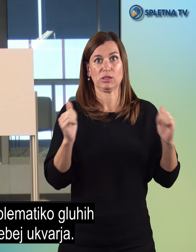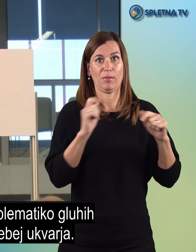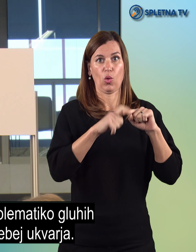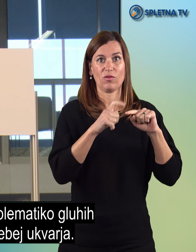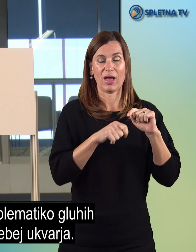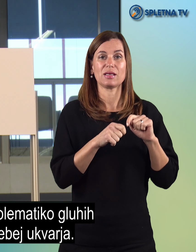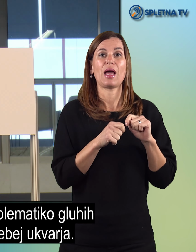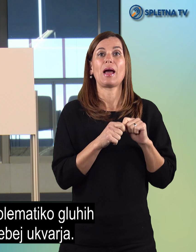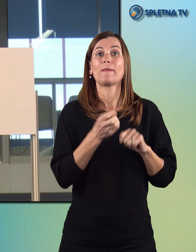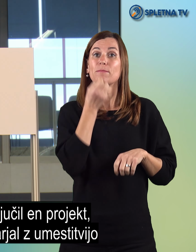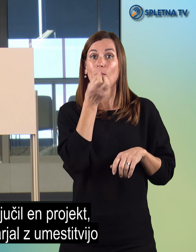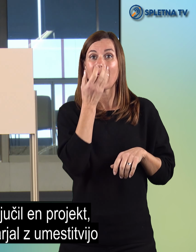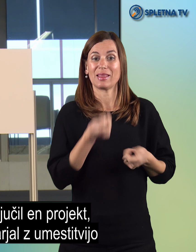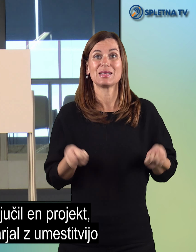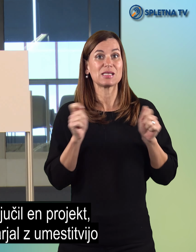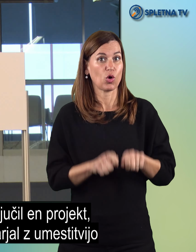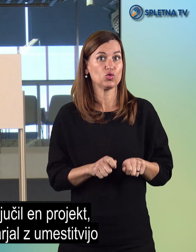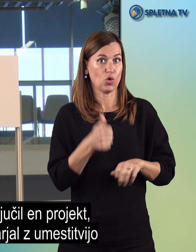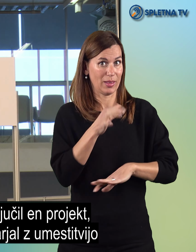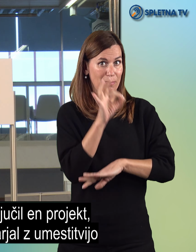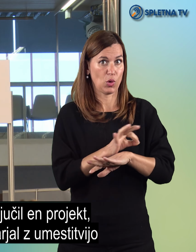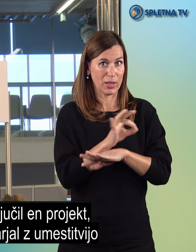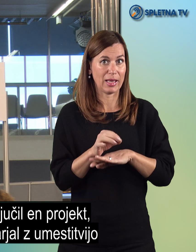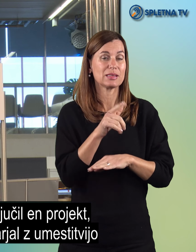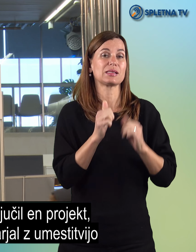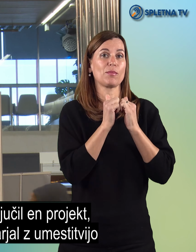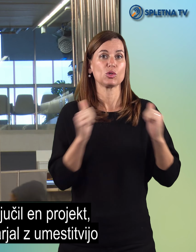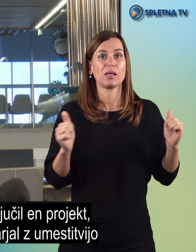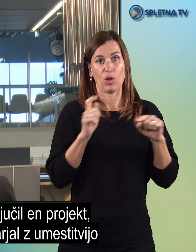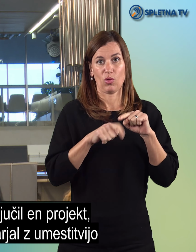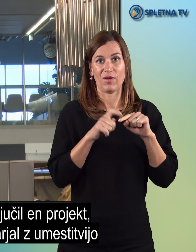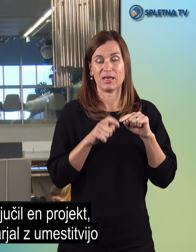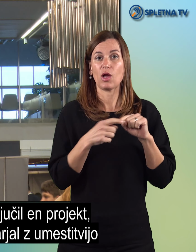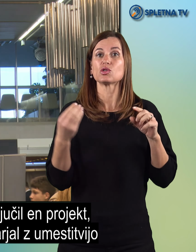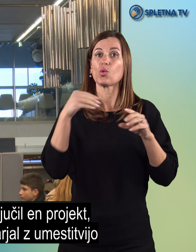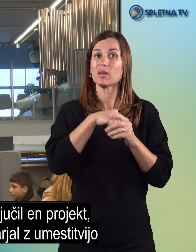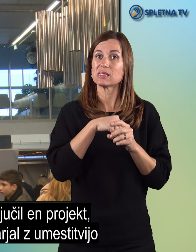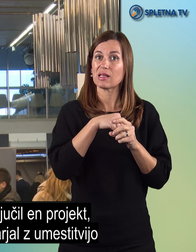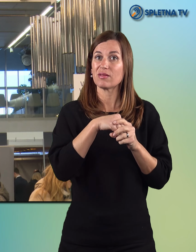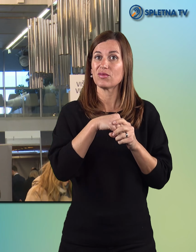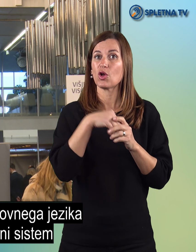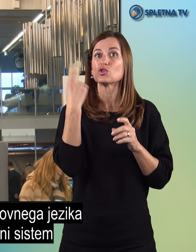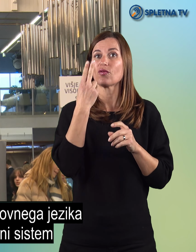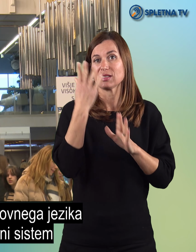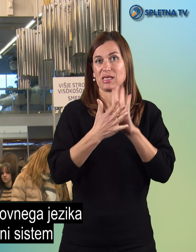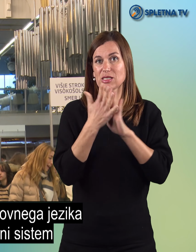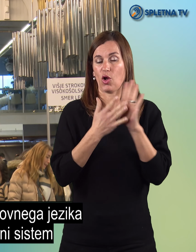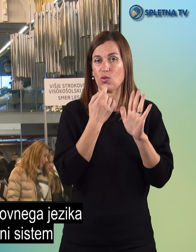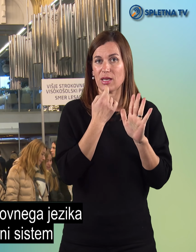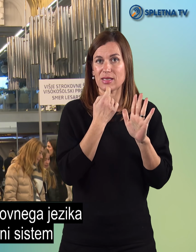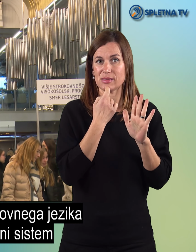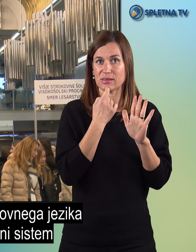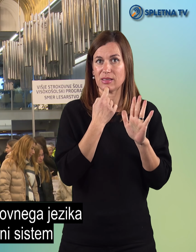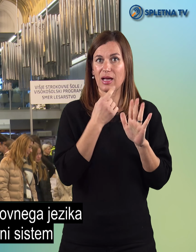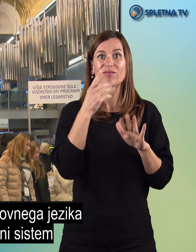naglušnih posebej ukvarja. Spomladi se je zaključil en projekt, ki se je posebej ukvarjal z umestitvijo